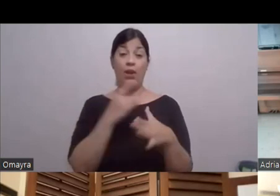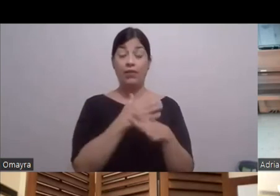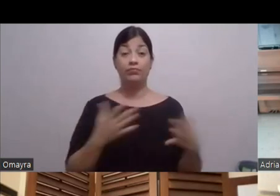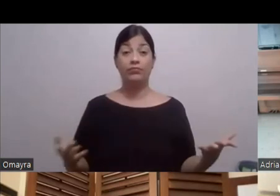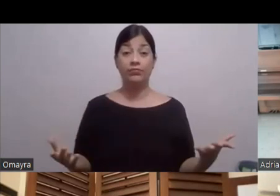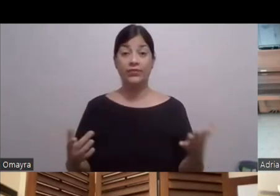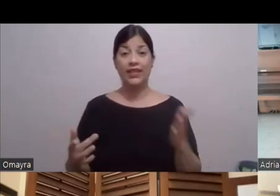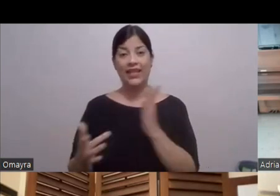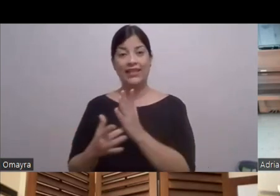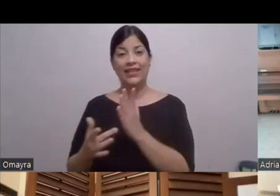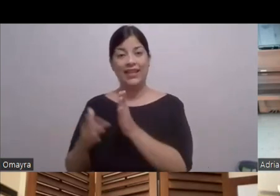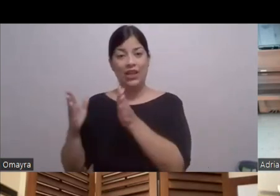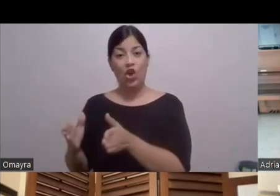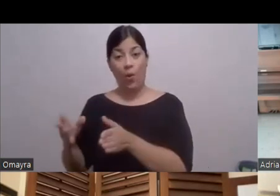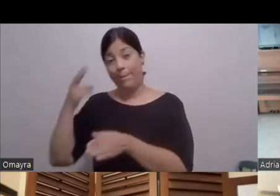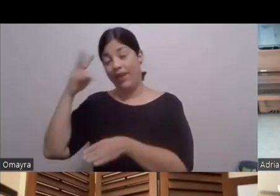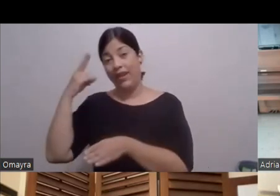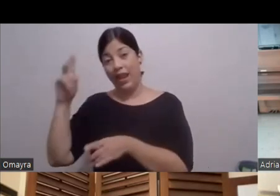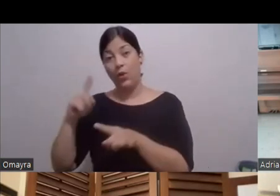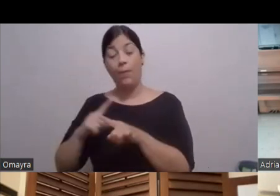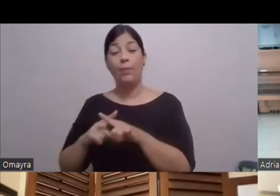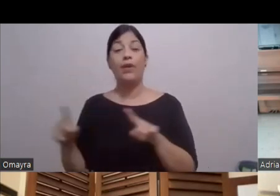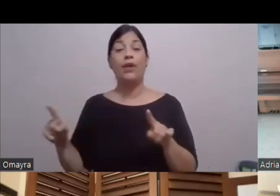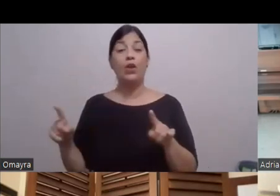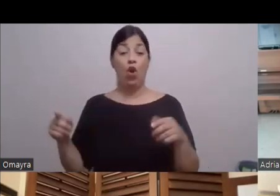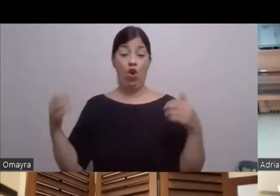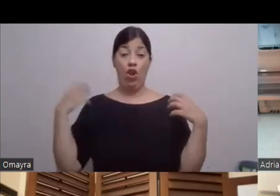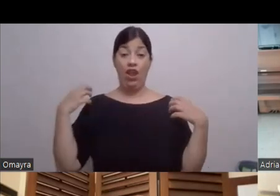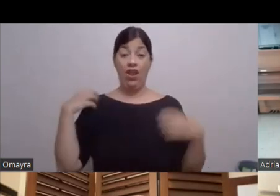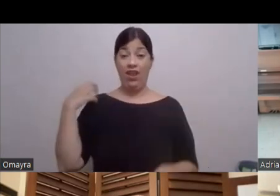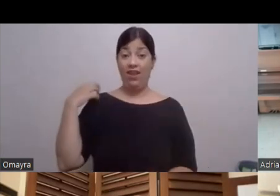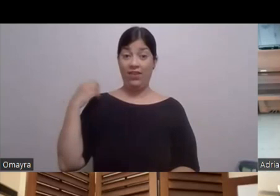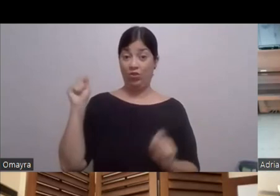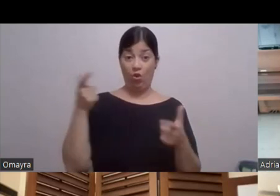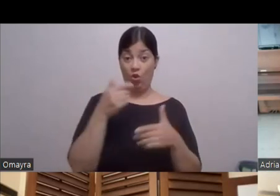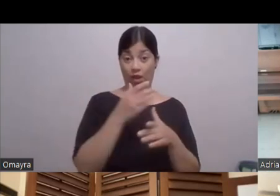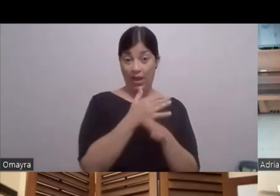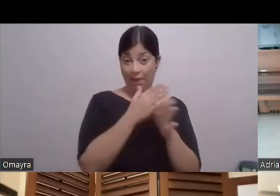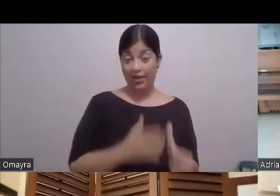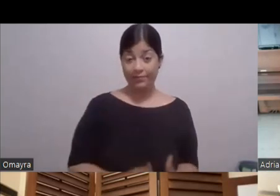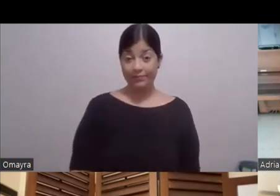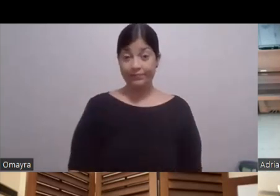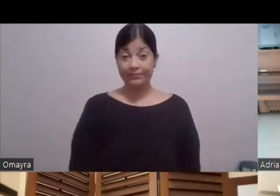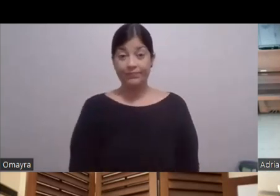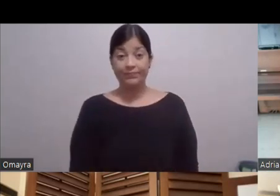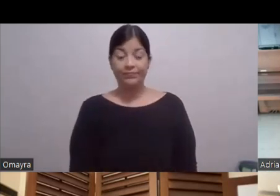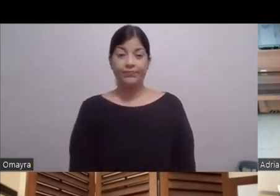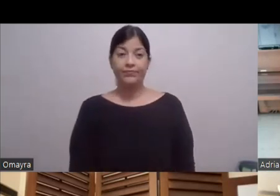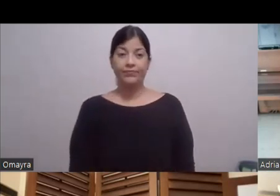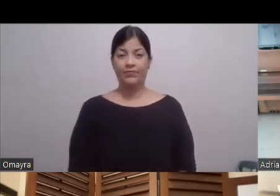México Pero Los Jefes de departamento Vinieron de Alemania Este Director El director de fotografía